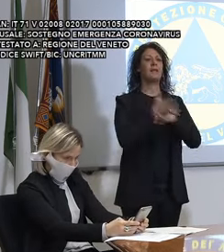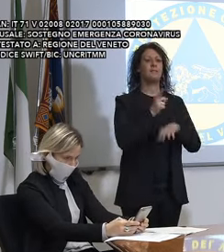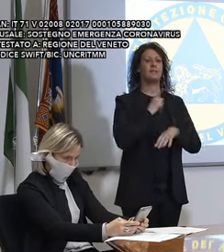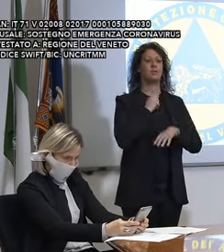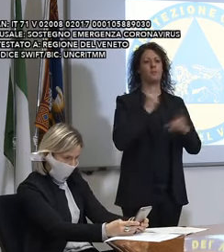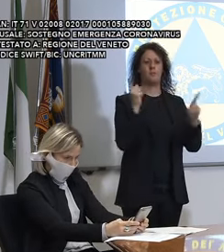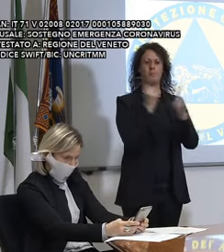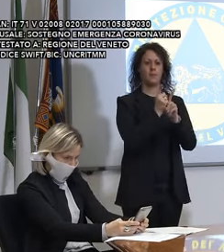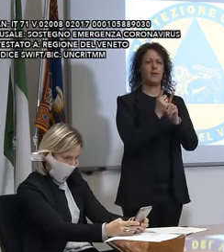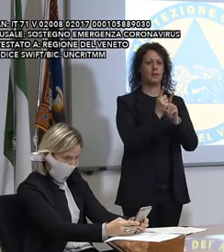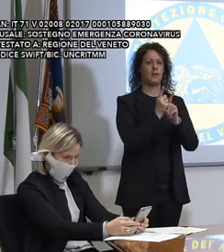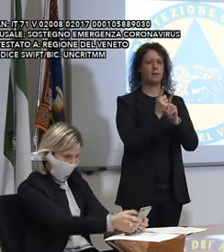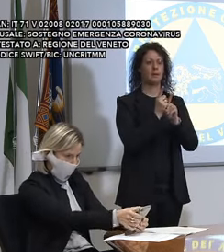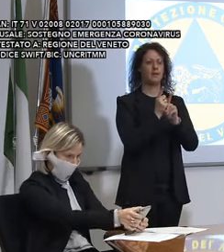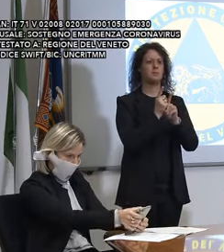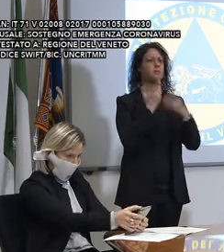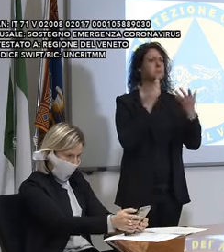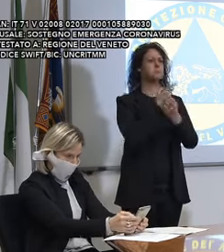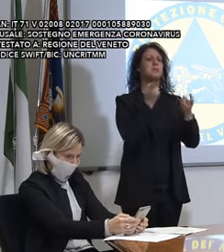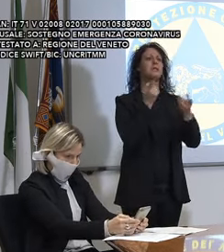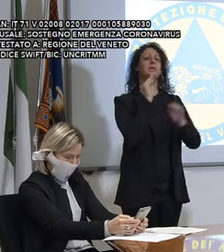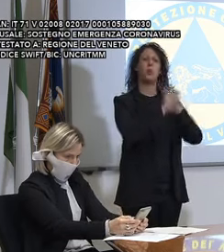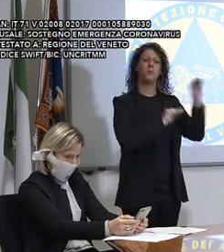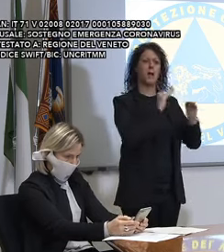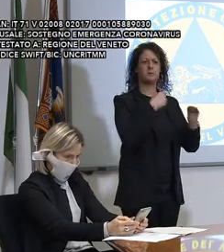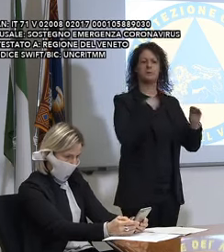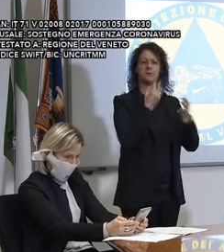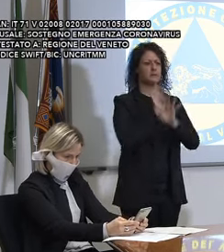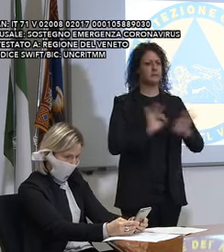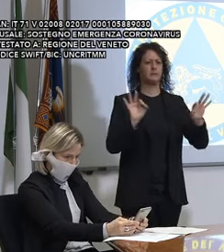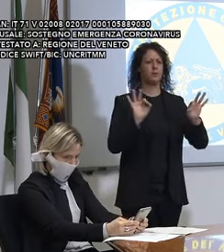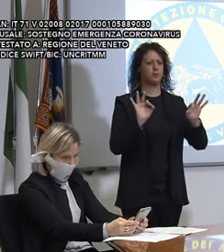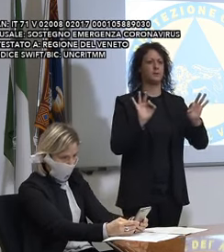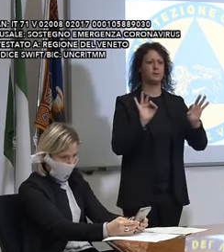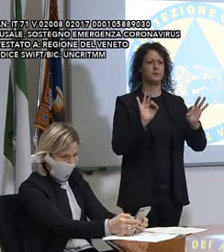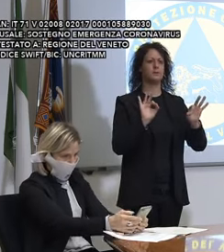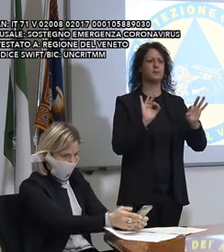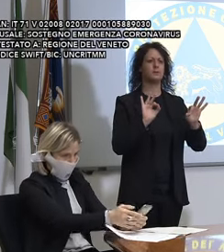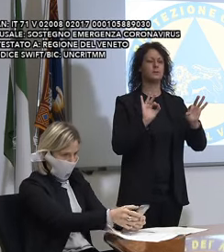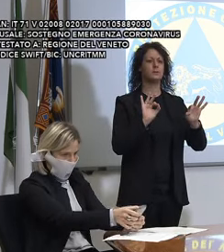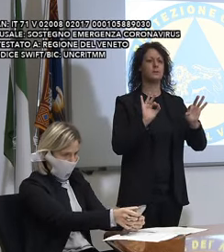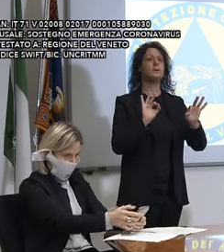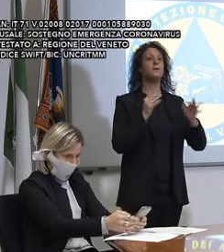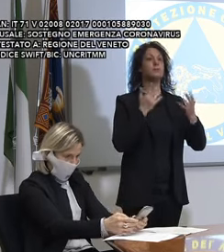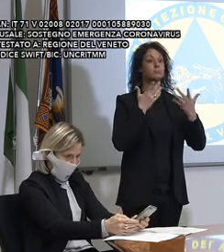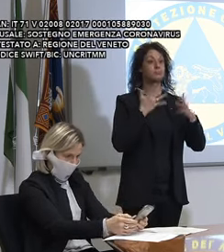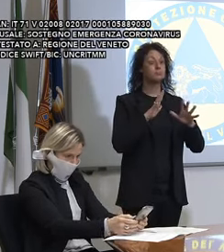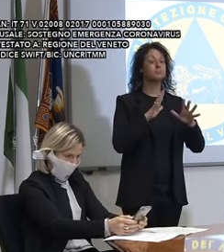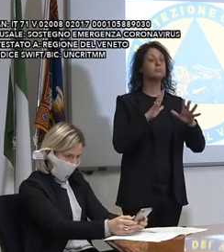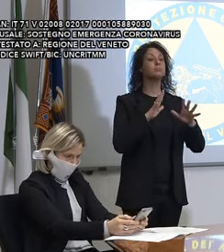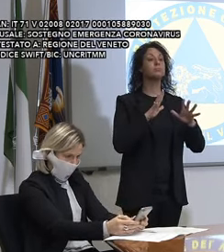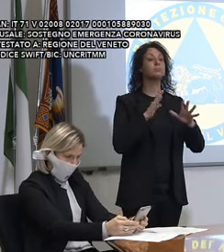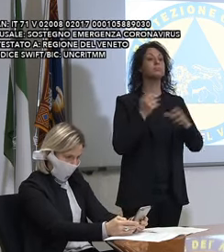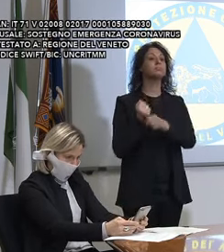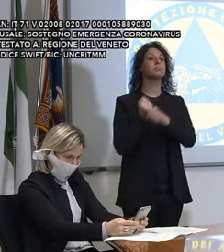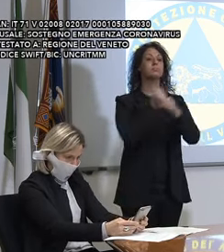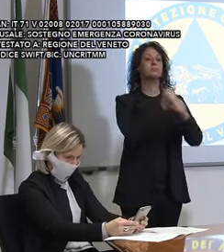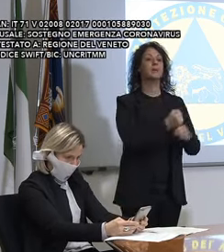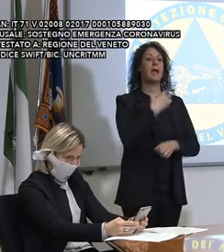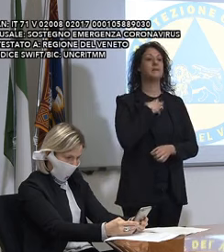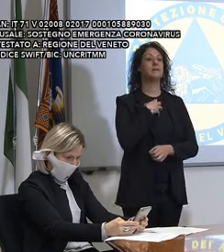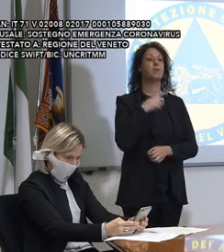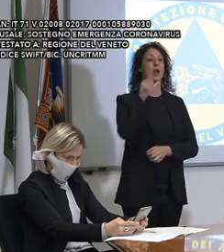dopodiché sono a disposizione per eventuali domande e dopo passo la parola all'assessore Lanzarin che vi